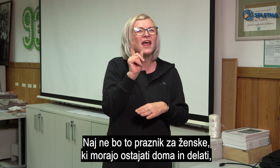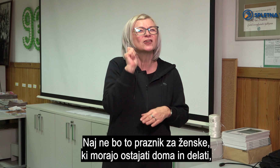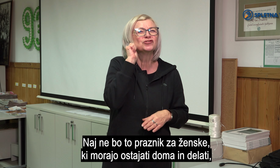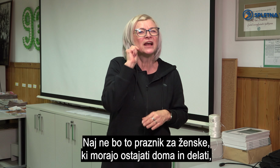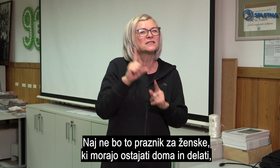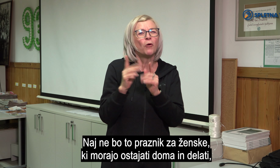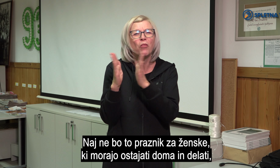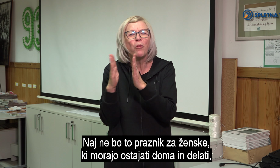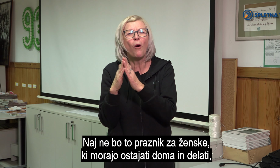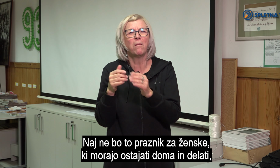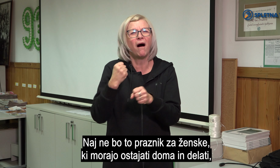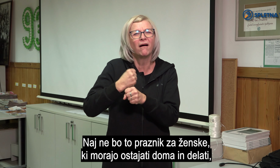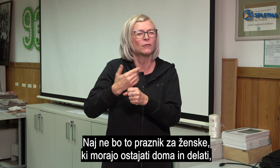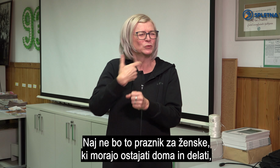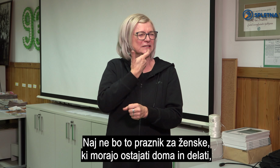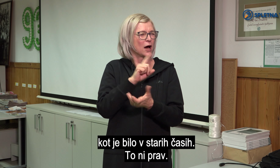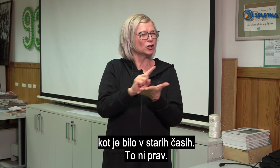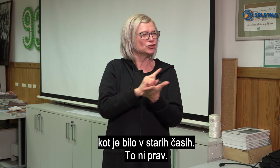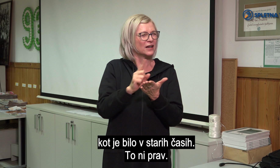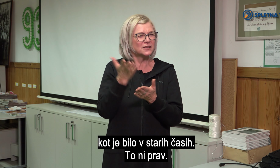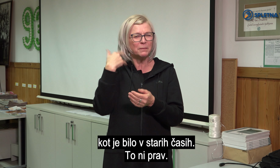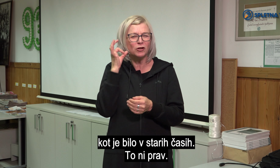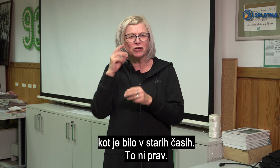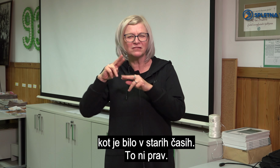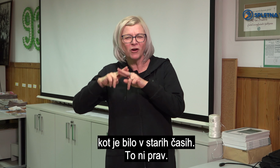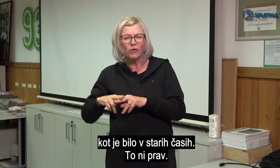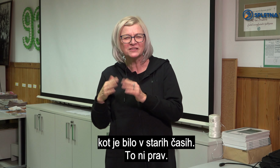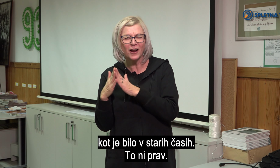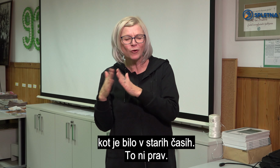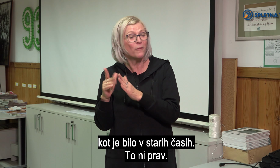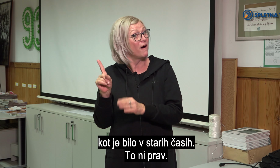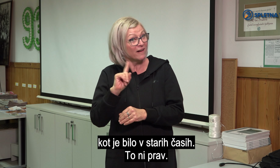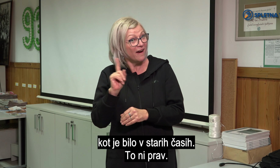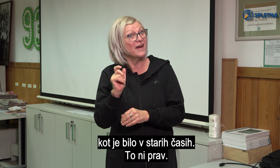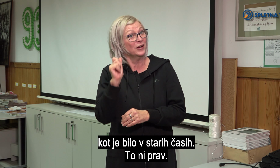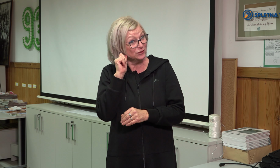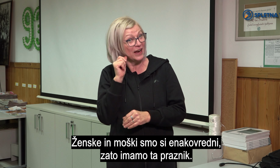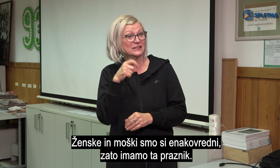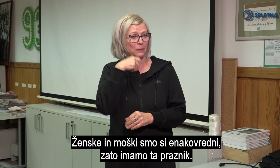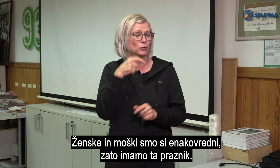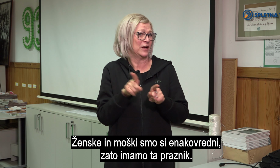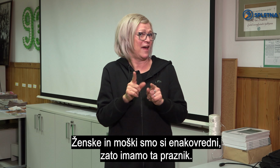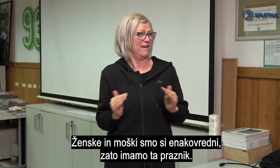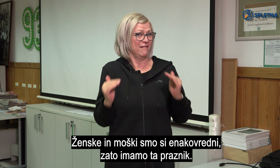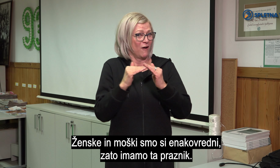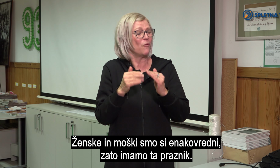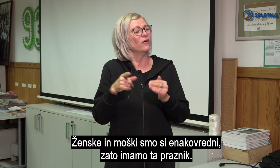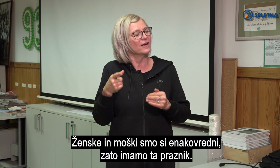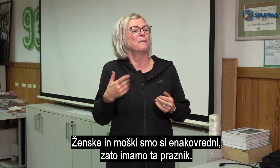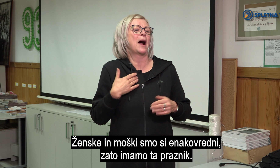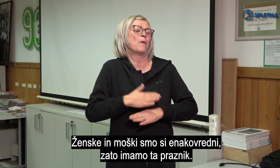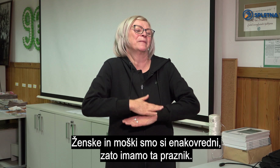kot je bilo v starih časih. To ni prav. Ženske in moški smo si enakovredni, zato imamo ta praznik.